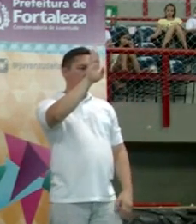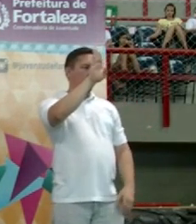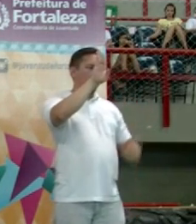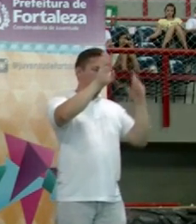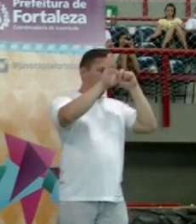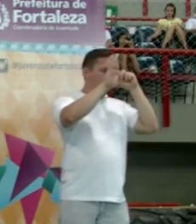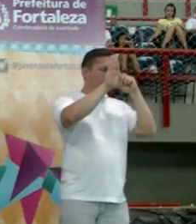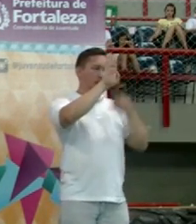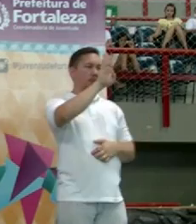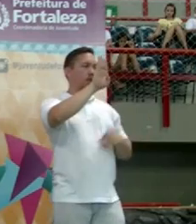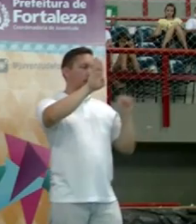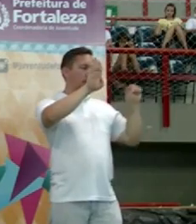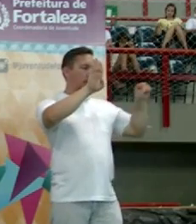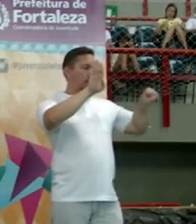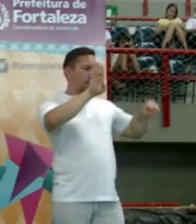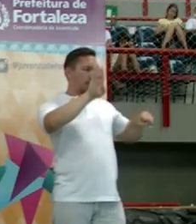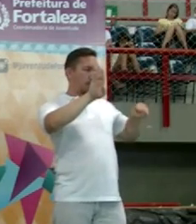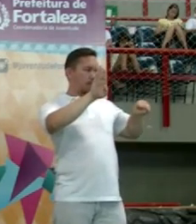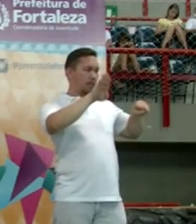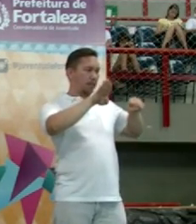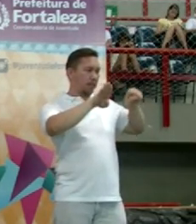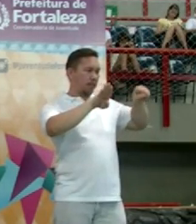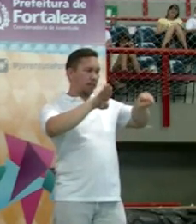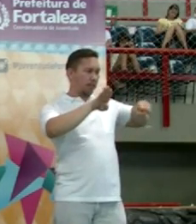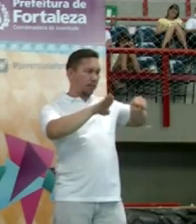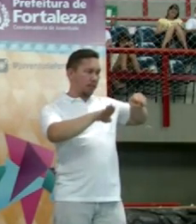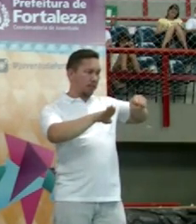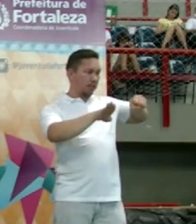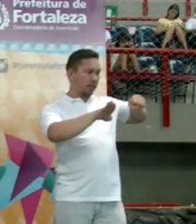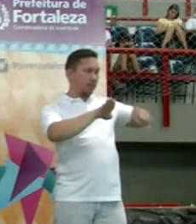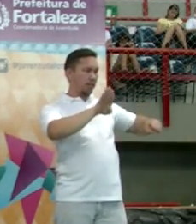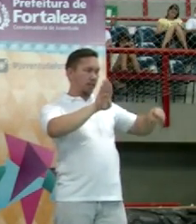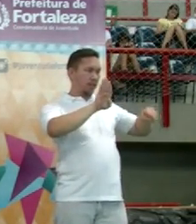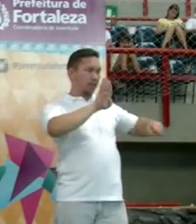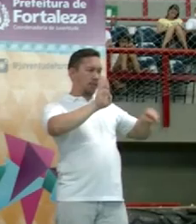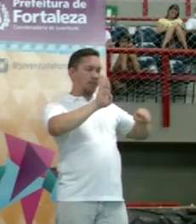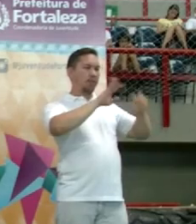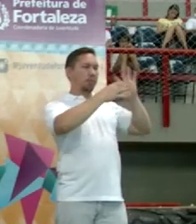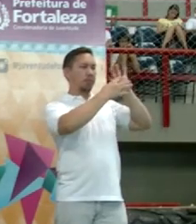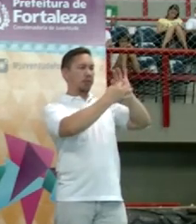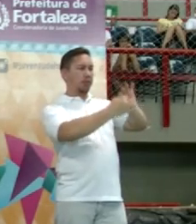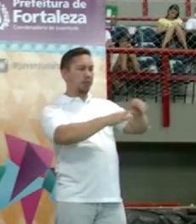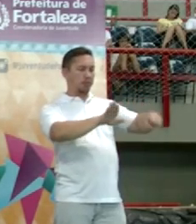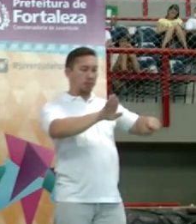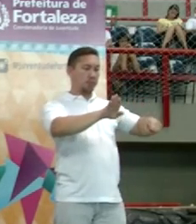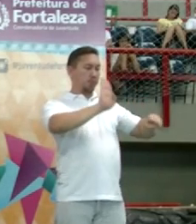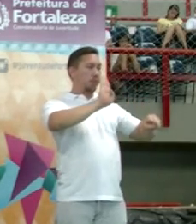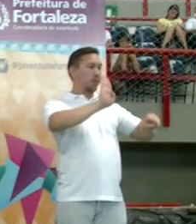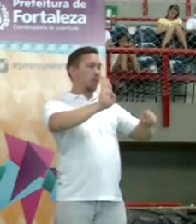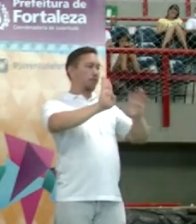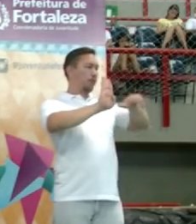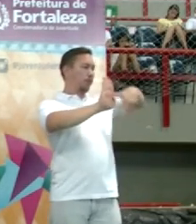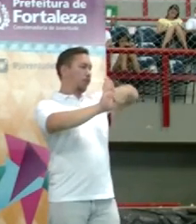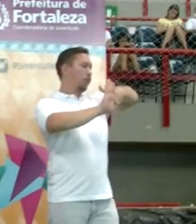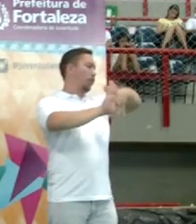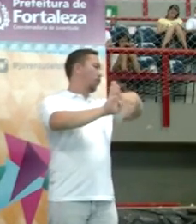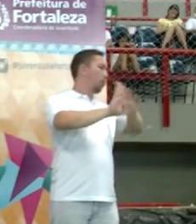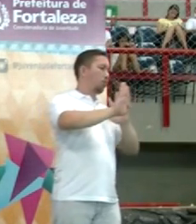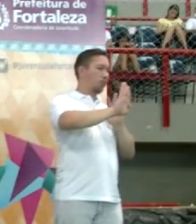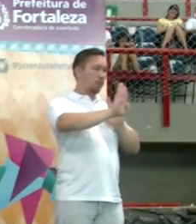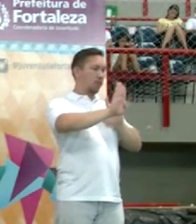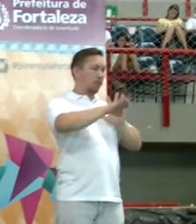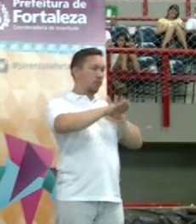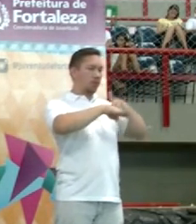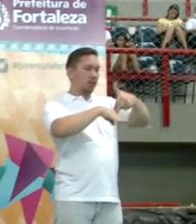com uma corrente para descer e para subir esse portão. Lá dentro eles estão fechados. Agora, passou